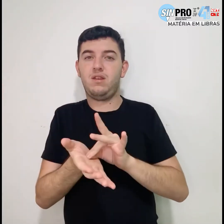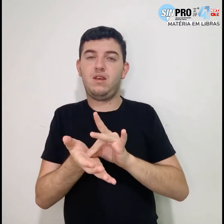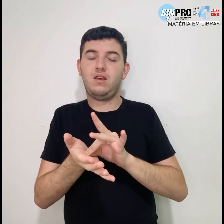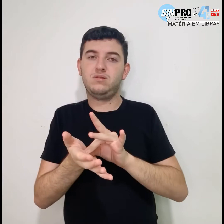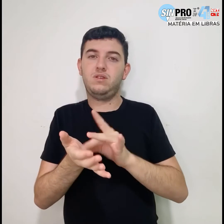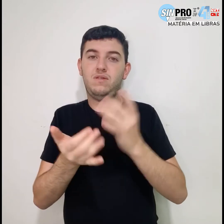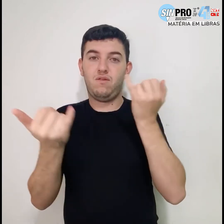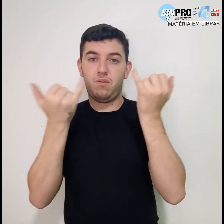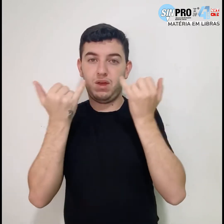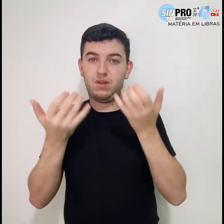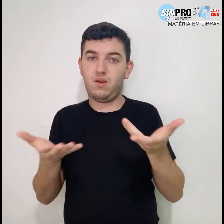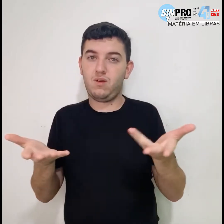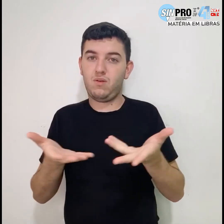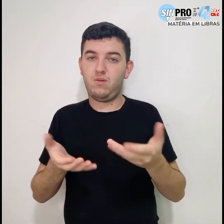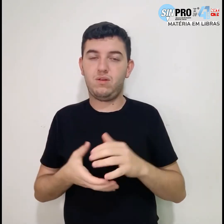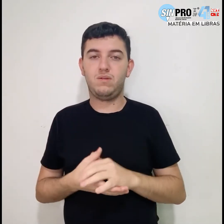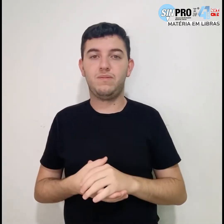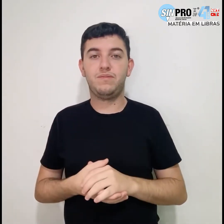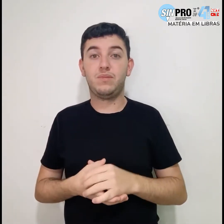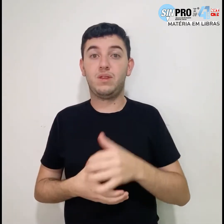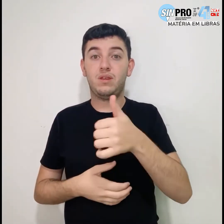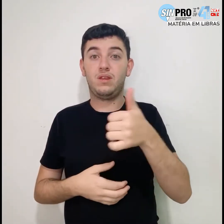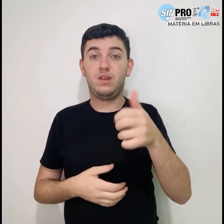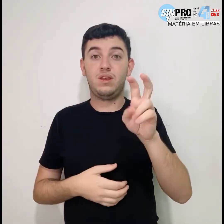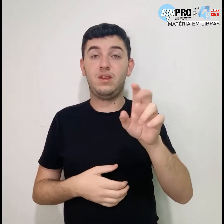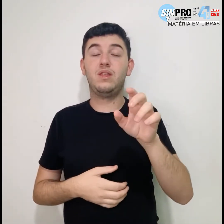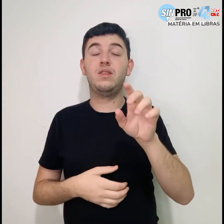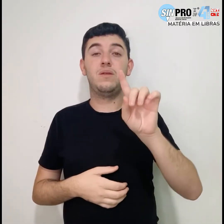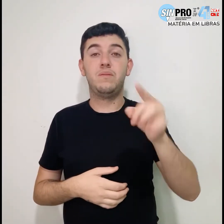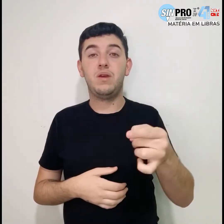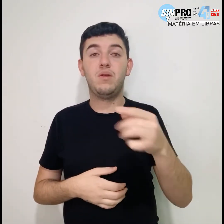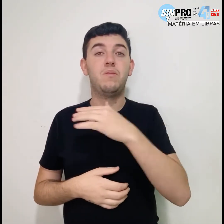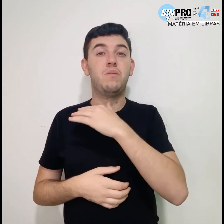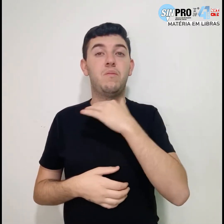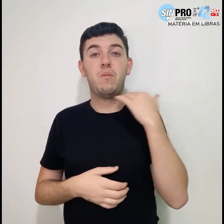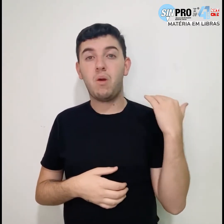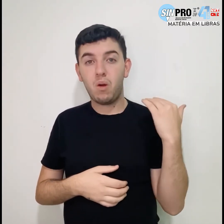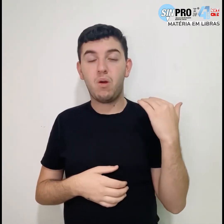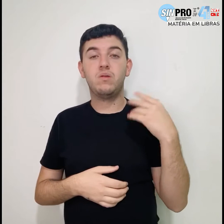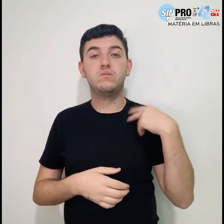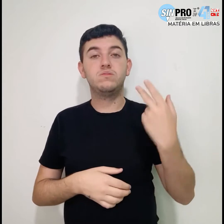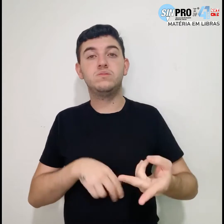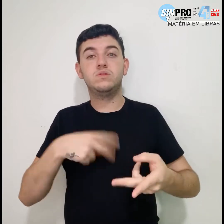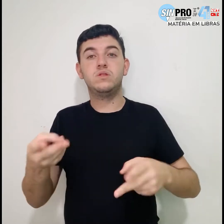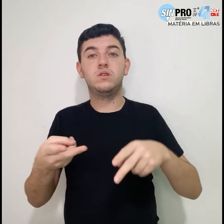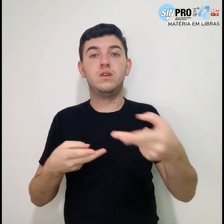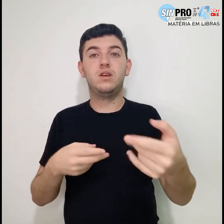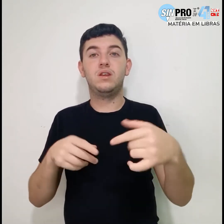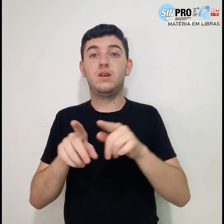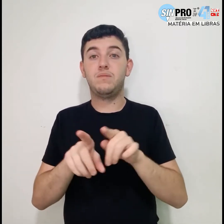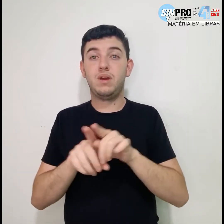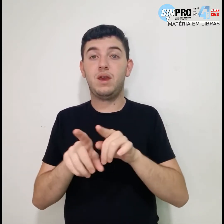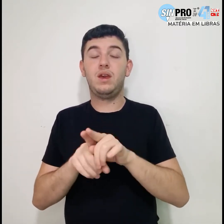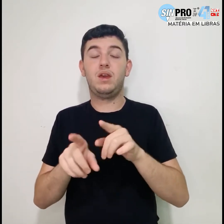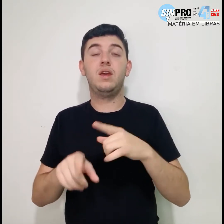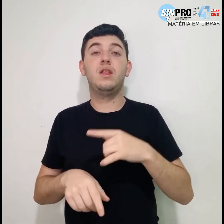Apesar das mais de 115 mil mortes totais e de mais de 1.000 óbitos nas últimas 24 horas,